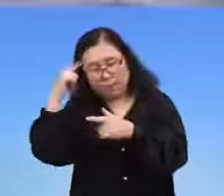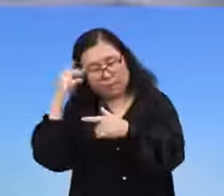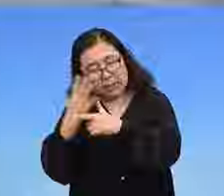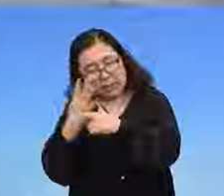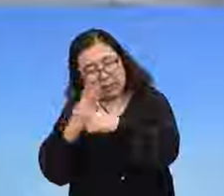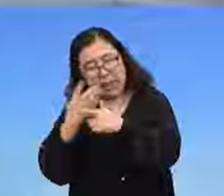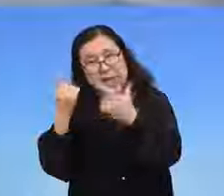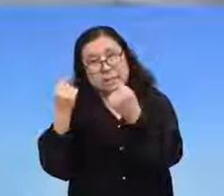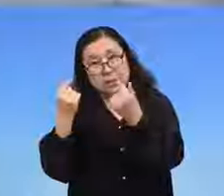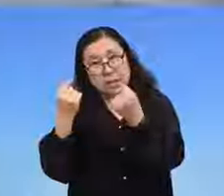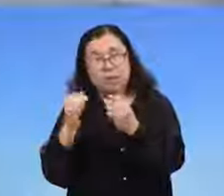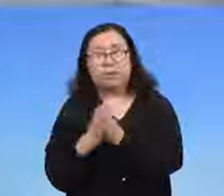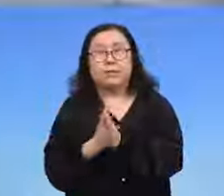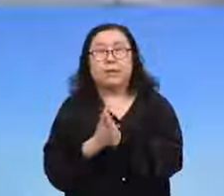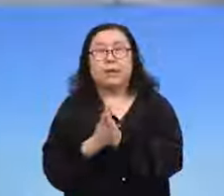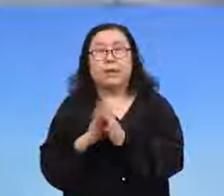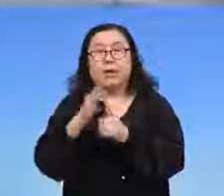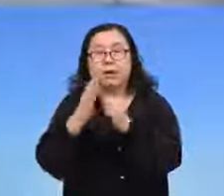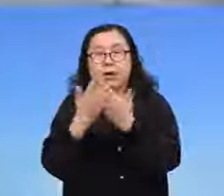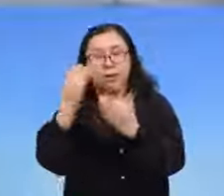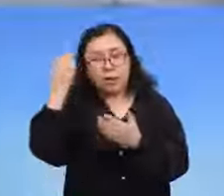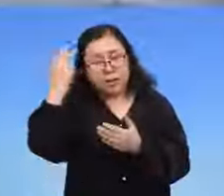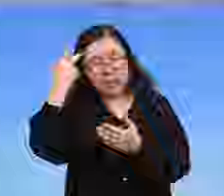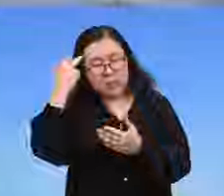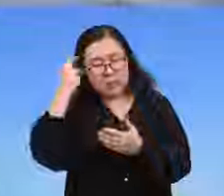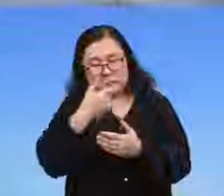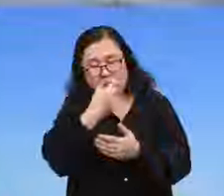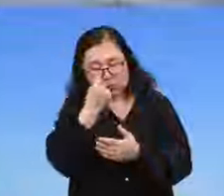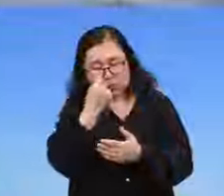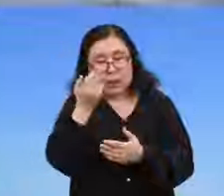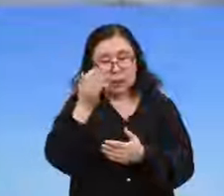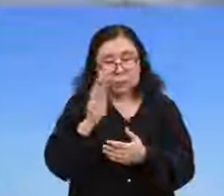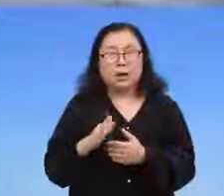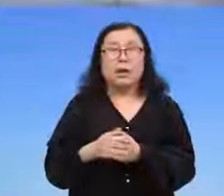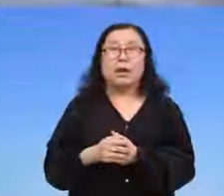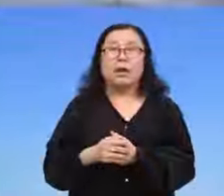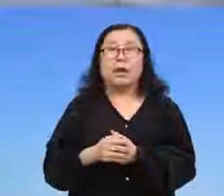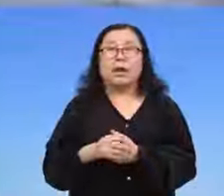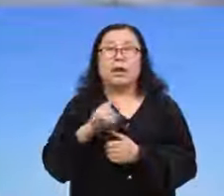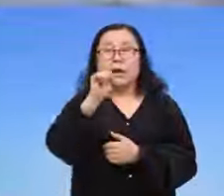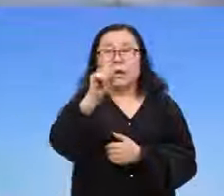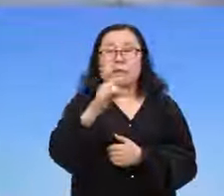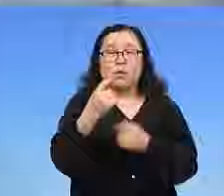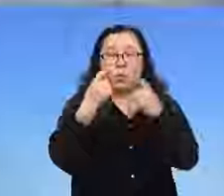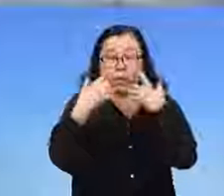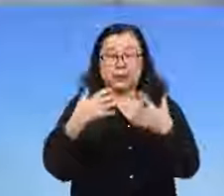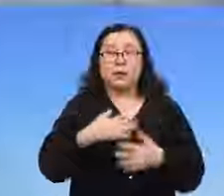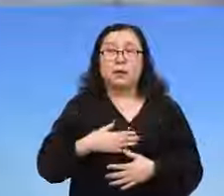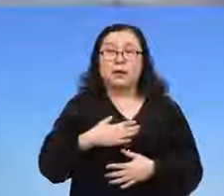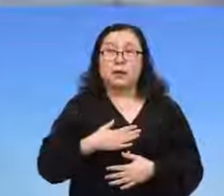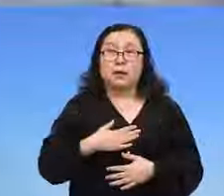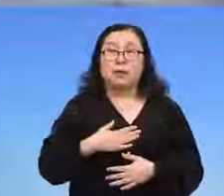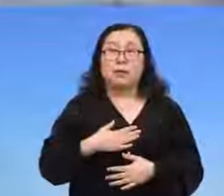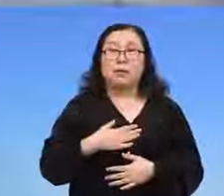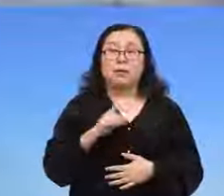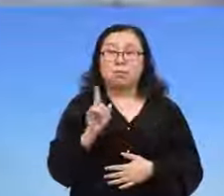동방 박사들처럼 비록 성경 지식은 부족하다 할지라도 한 가지 확실히 아는